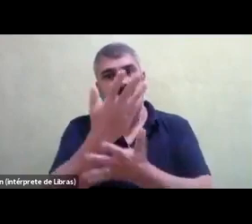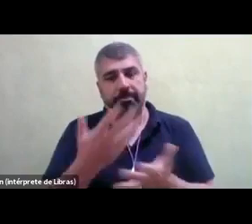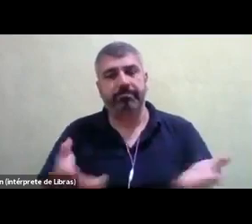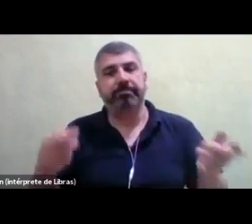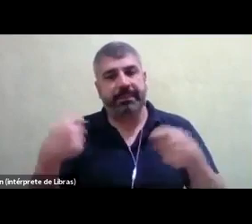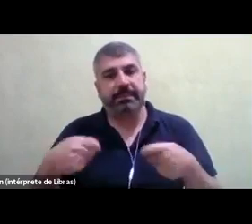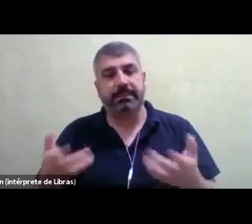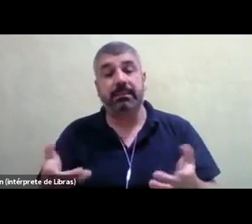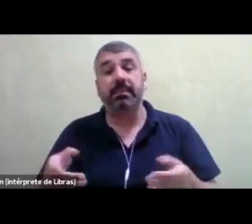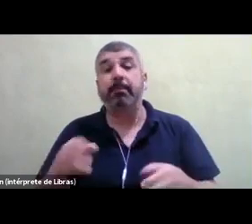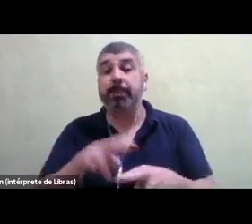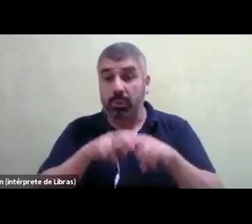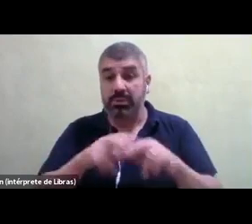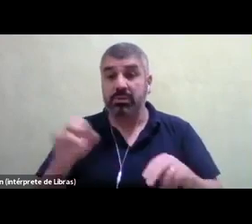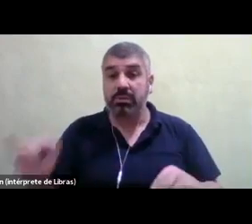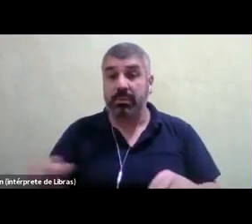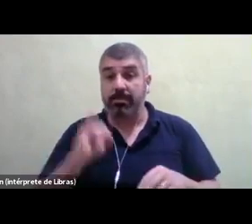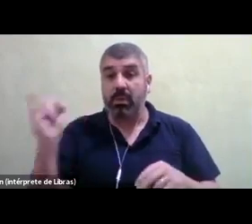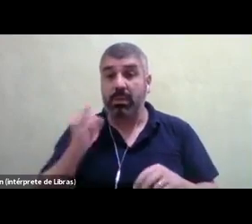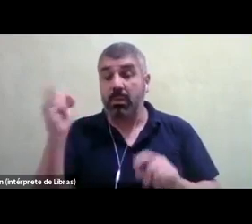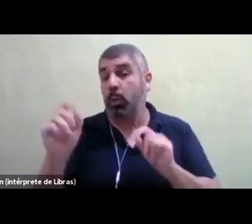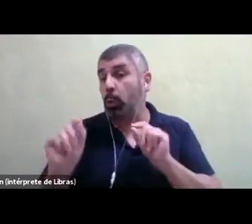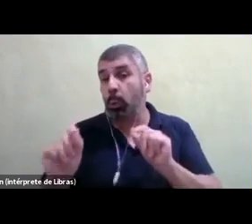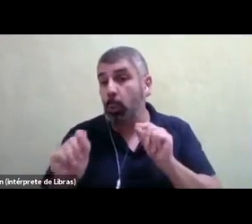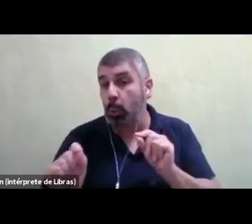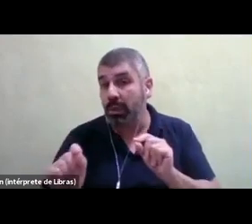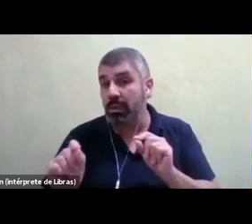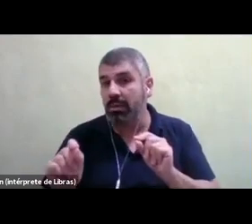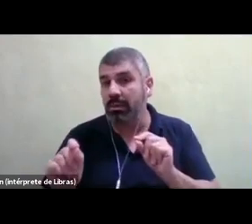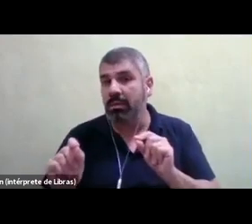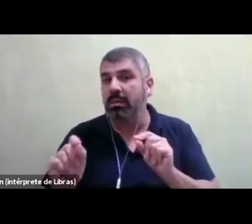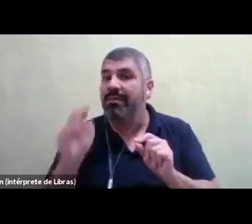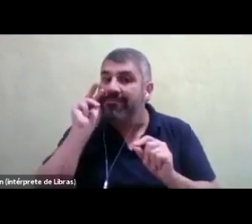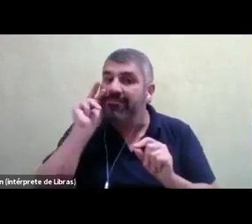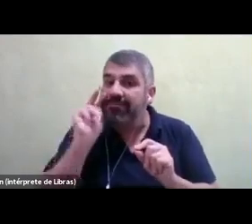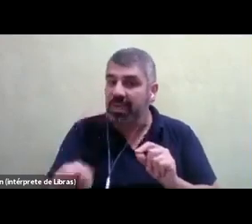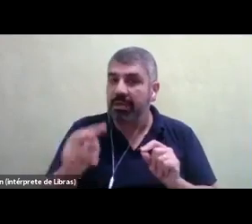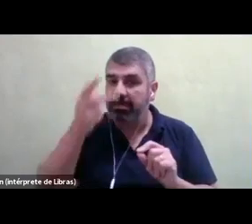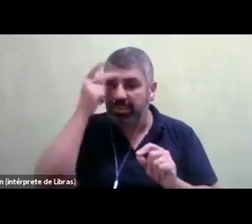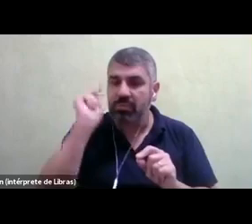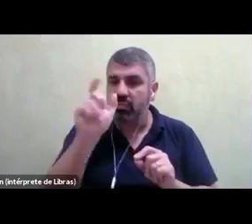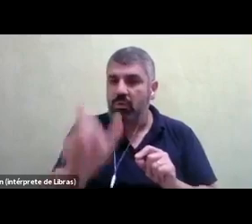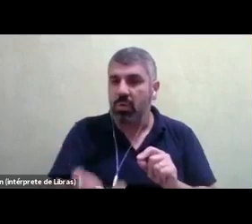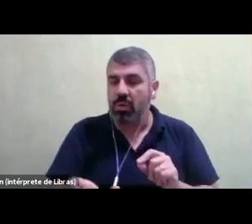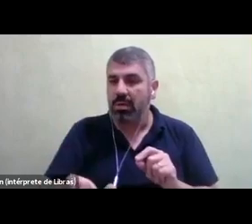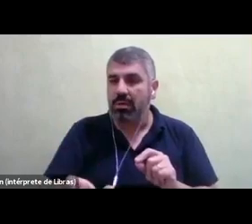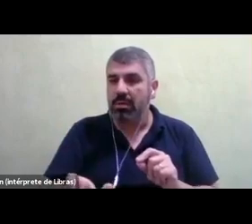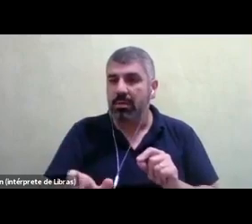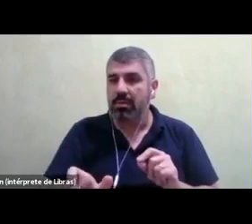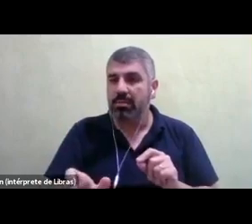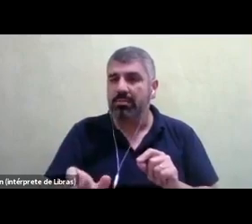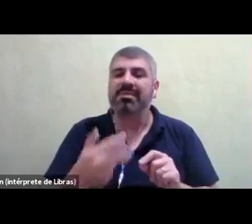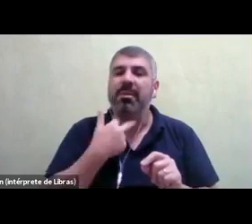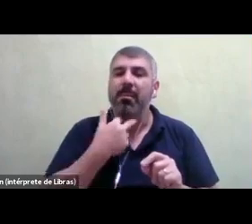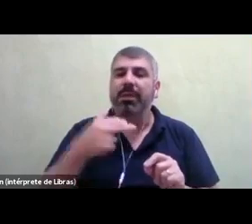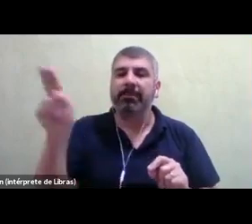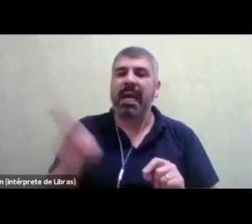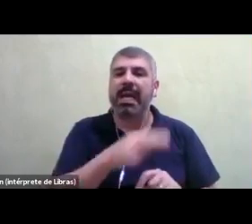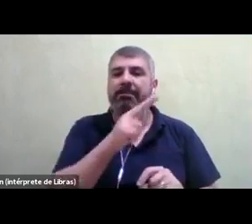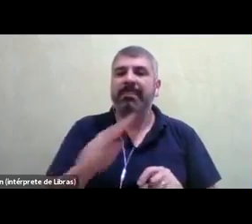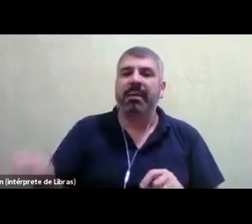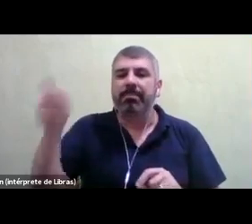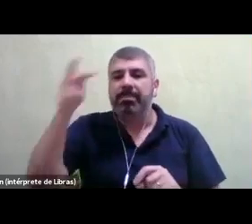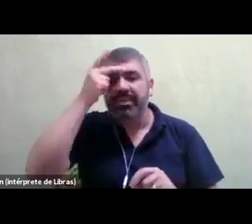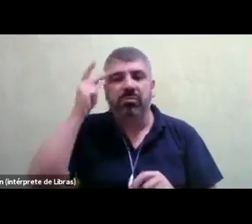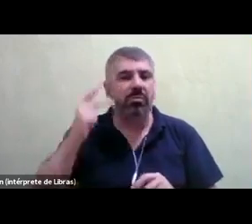muito importante que eles sejam olhados, né, que eles não sejam invisibilizados, que eles